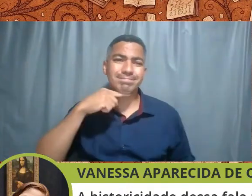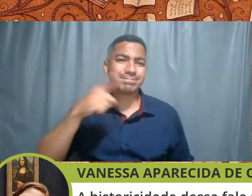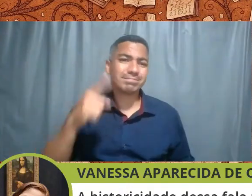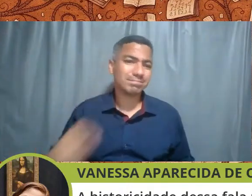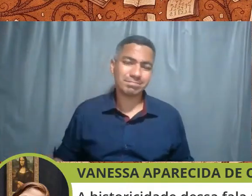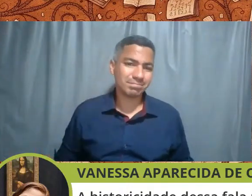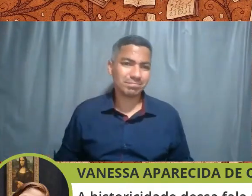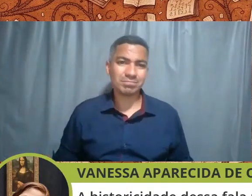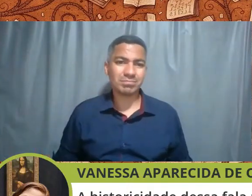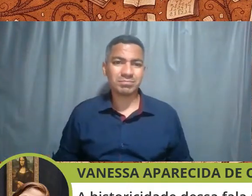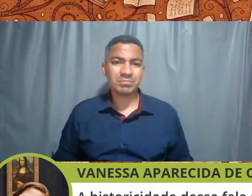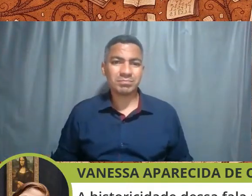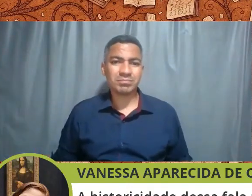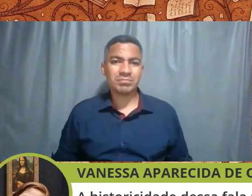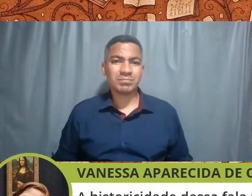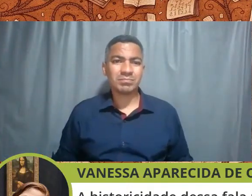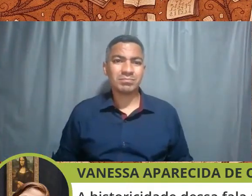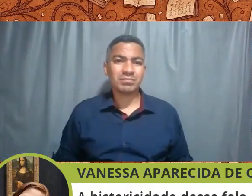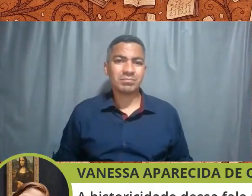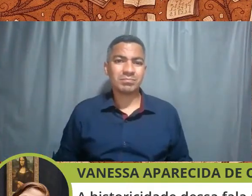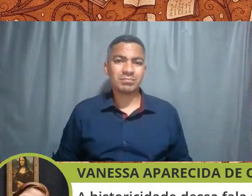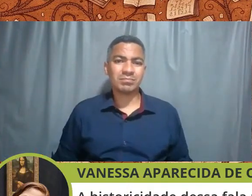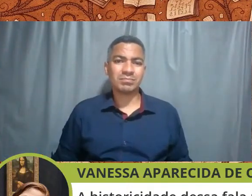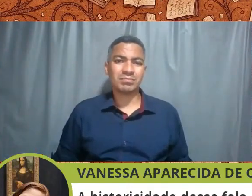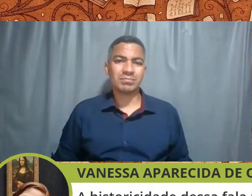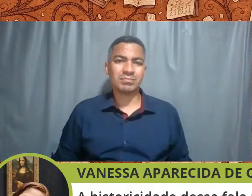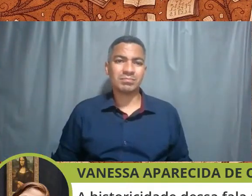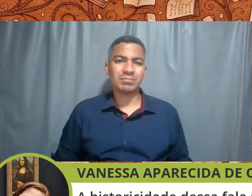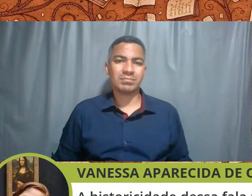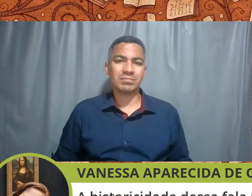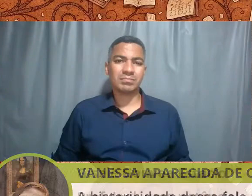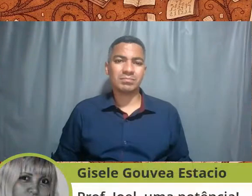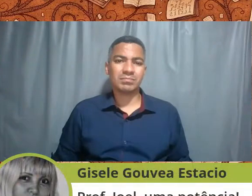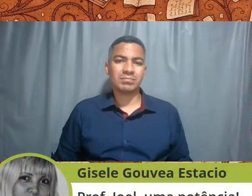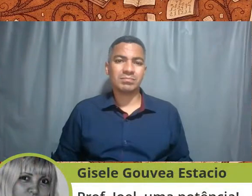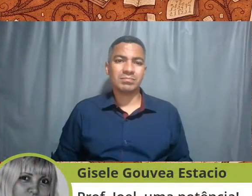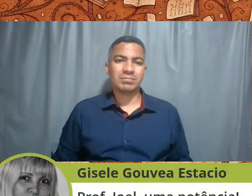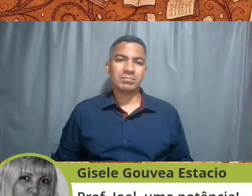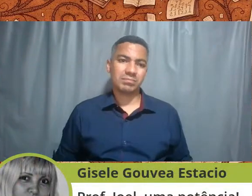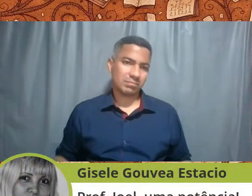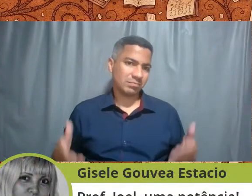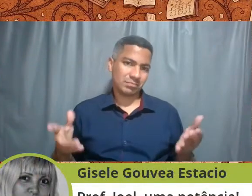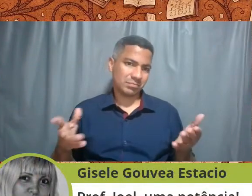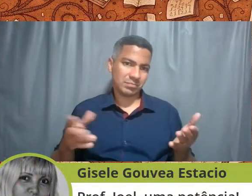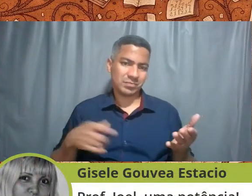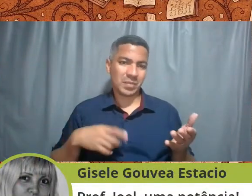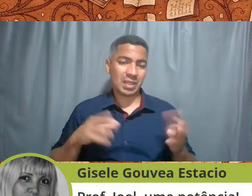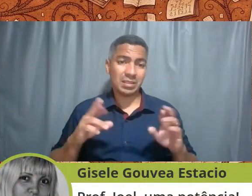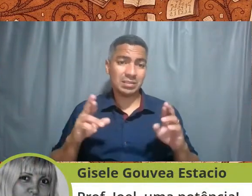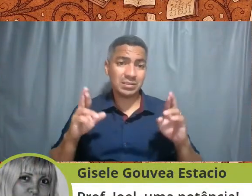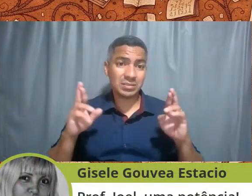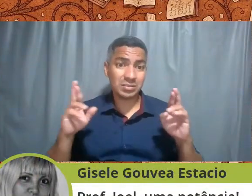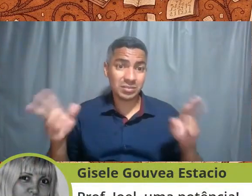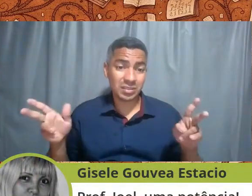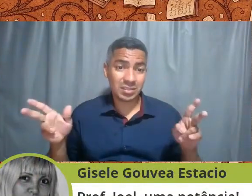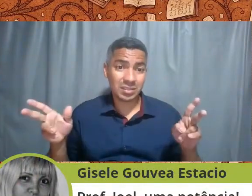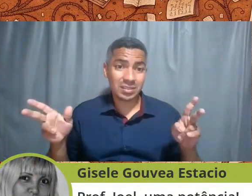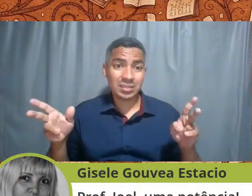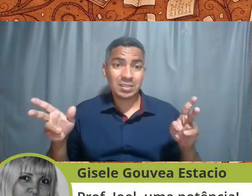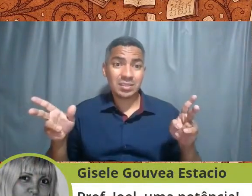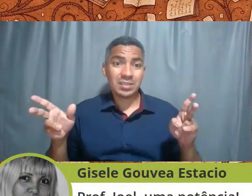verdade, né, de maneira que essa concepção diferencial e